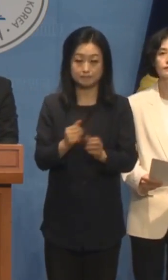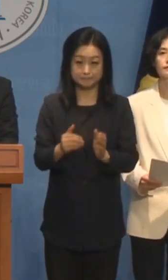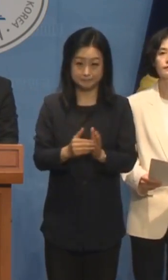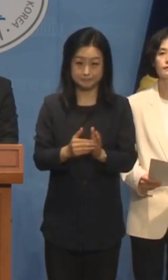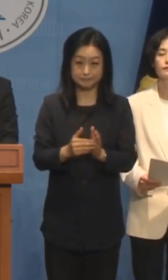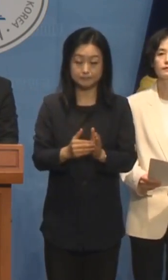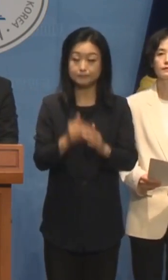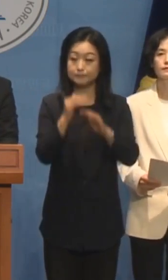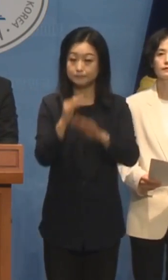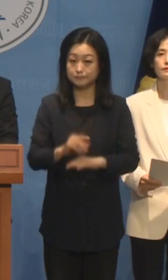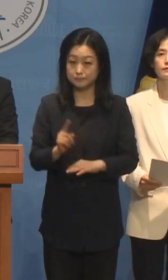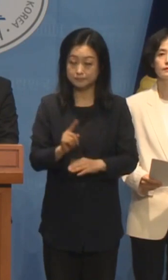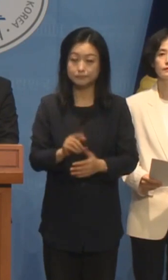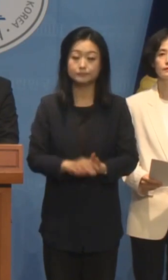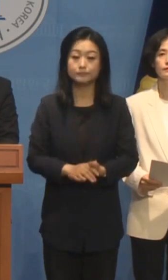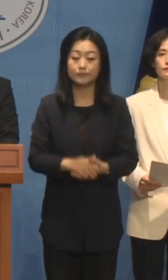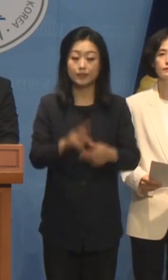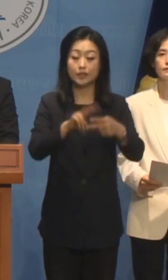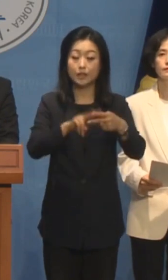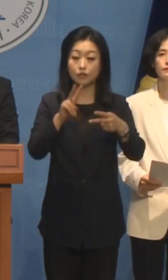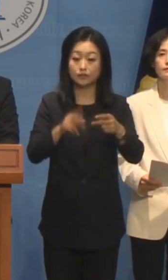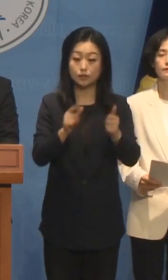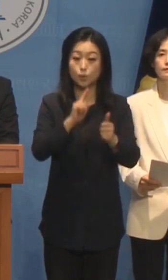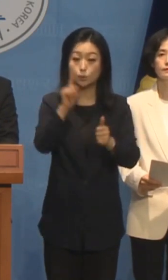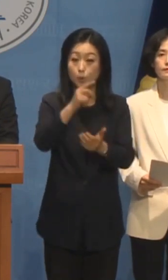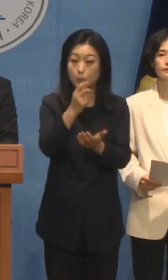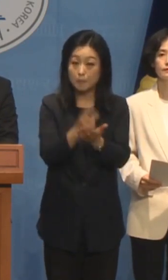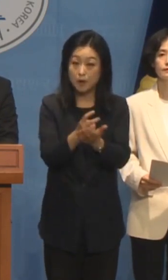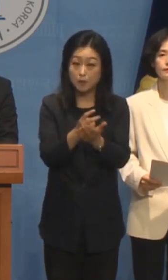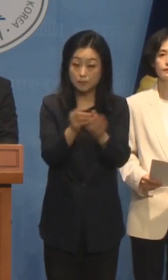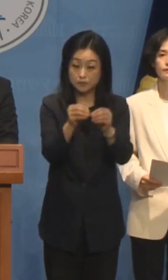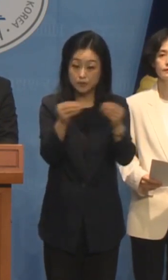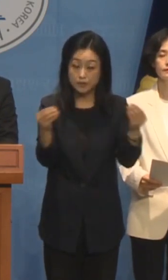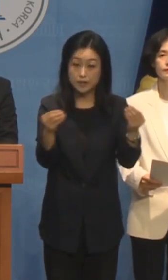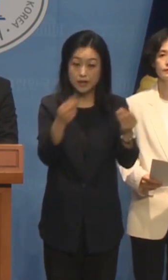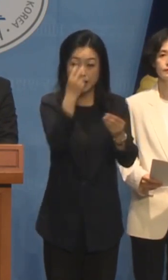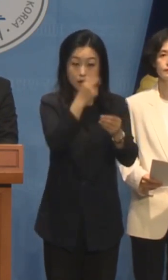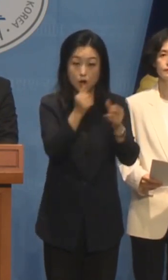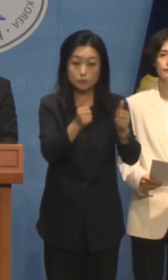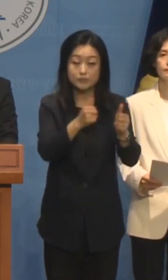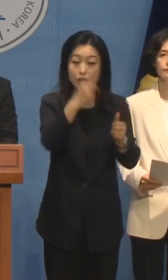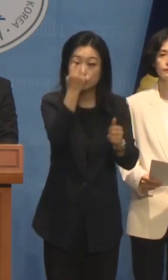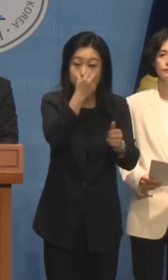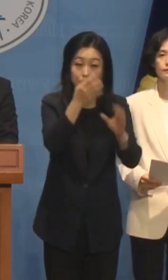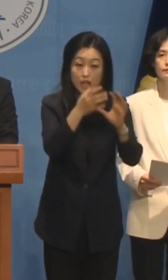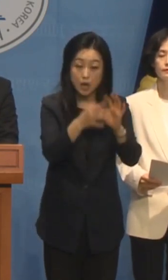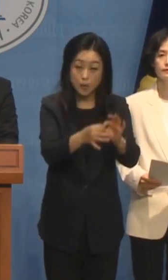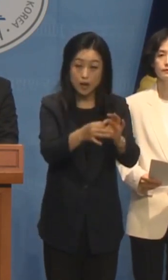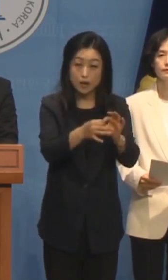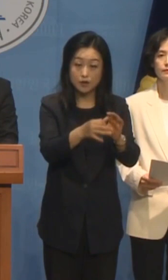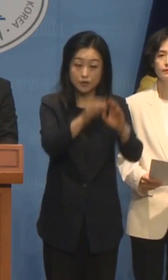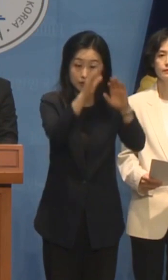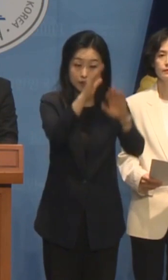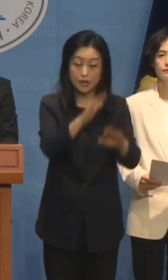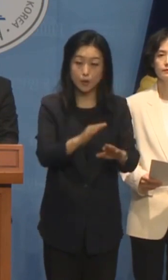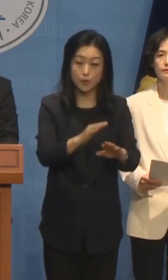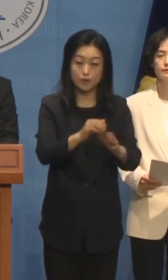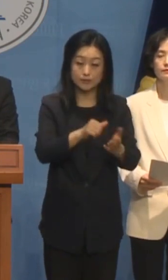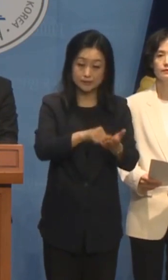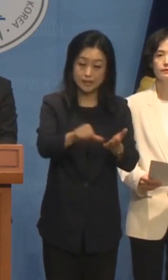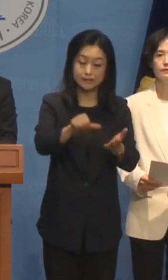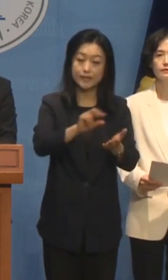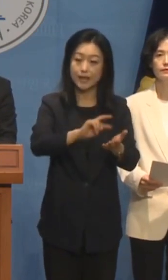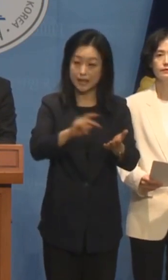먼저 형사소송법 전반에 존재하는 검사의 수사 관련 규정을 모두 삭제 또는 개정합니다.